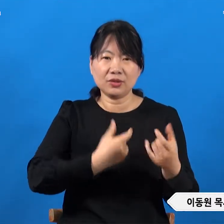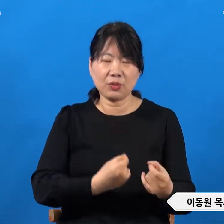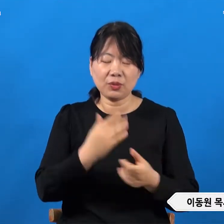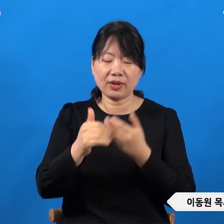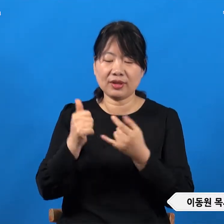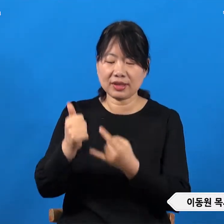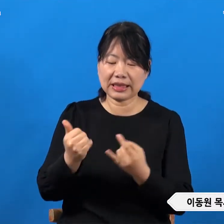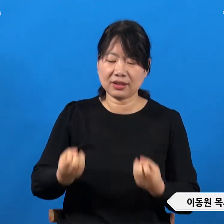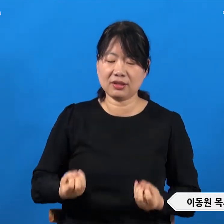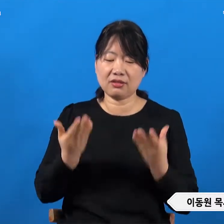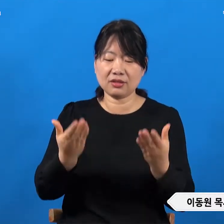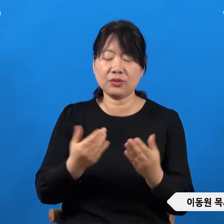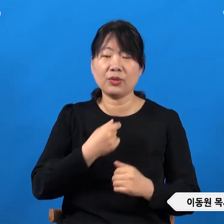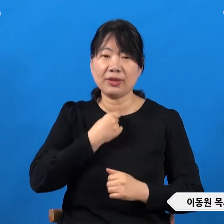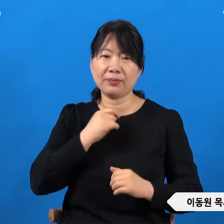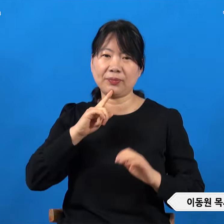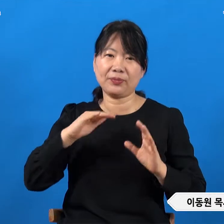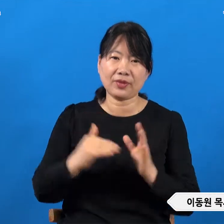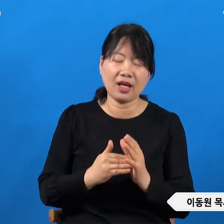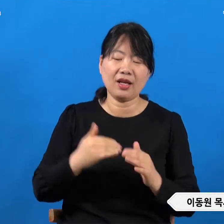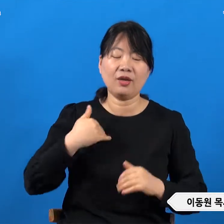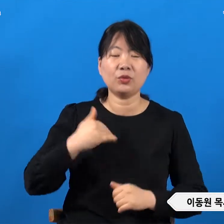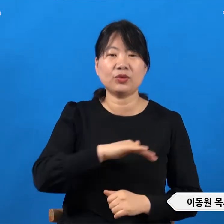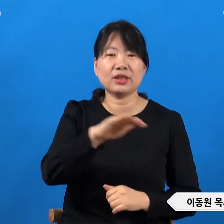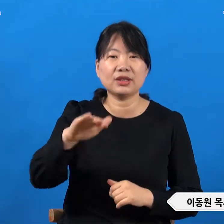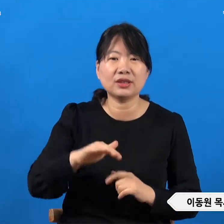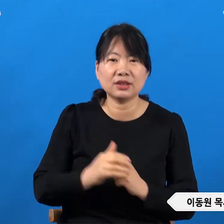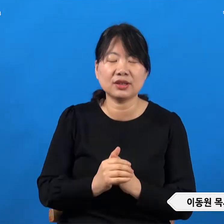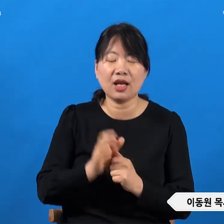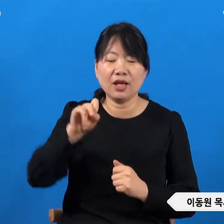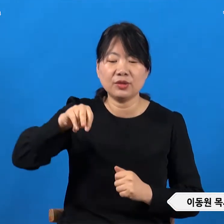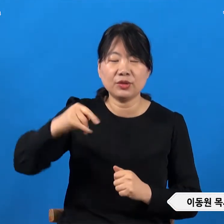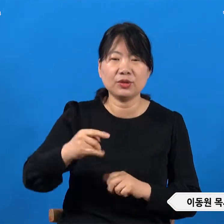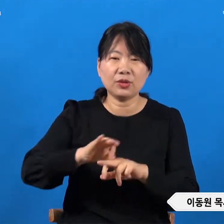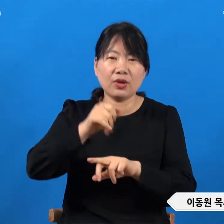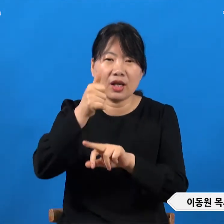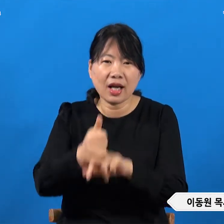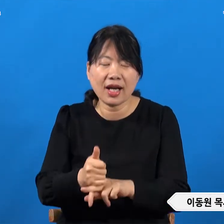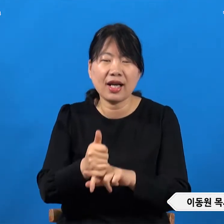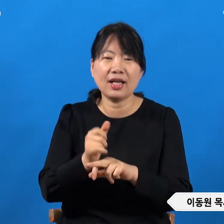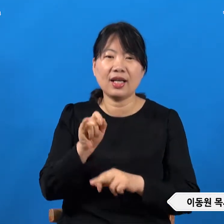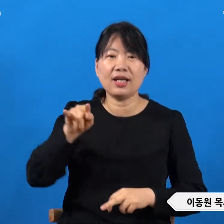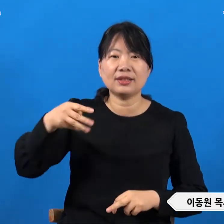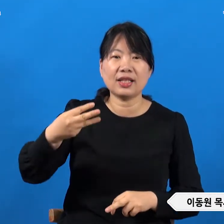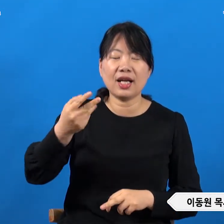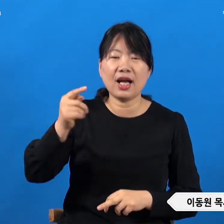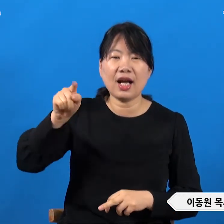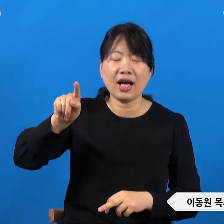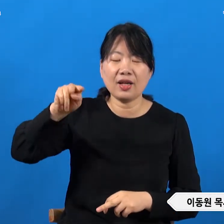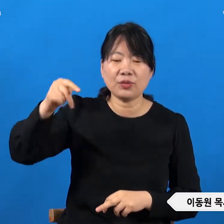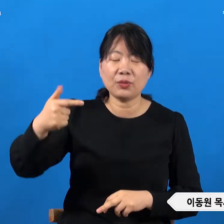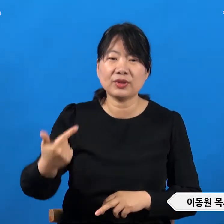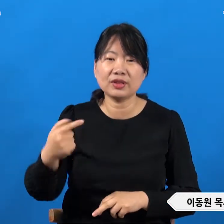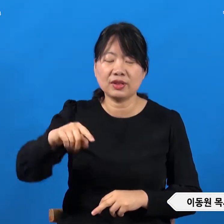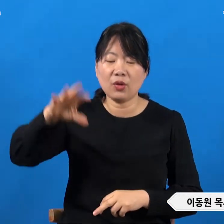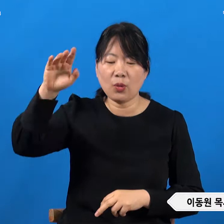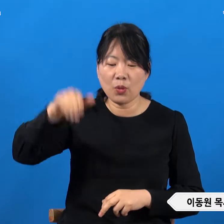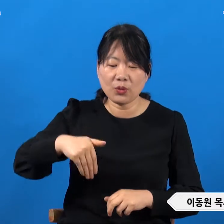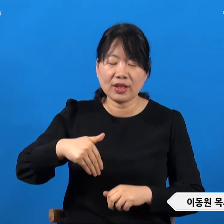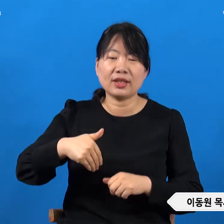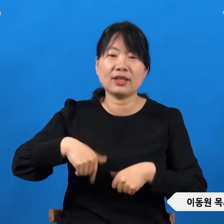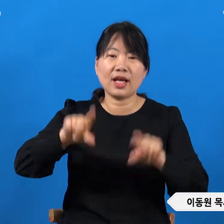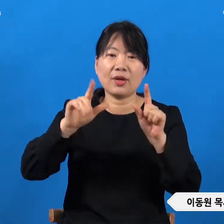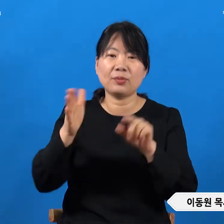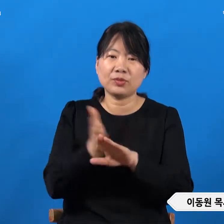제사를 드리고 싶다. 우리는 아수르 왕 에살하돈이 우리를 이리로 오게 한